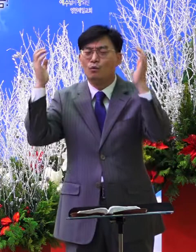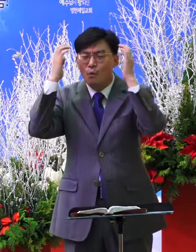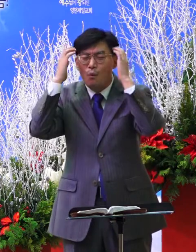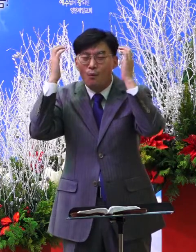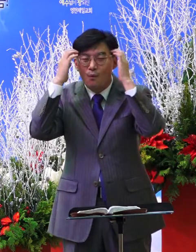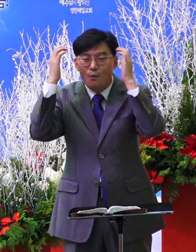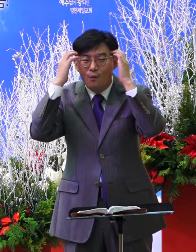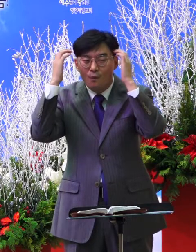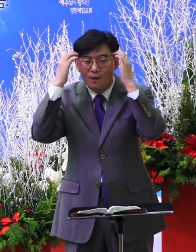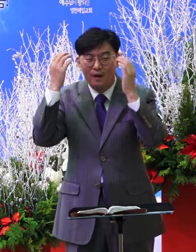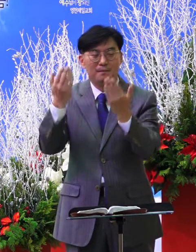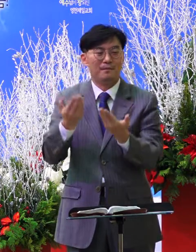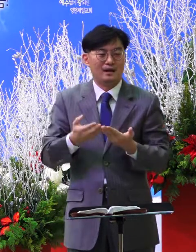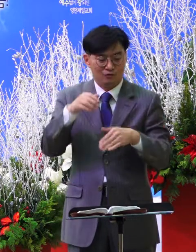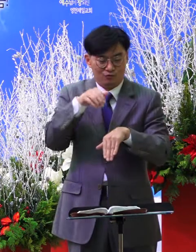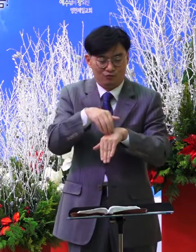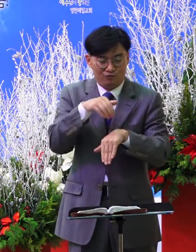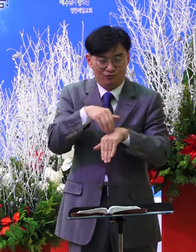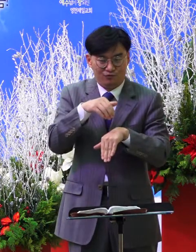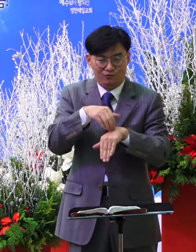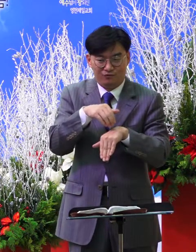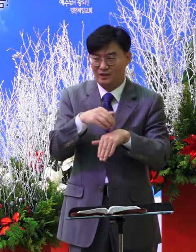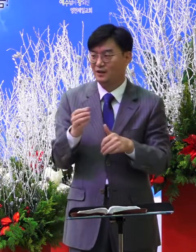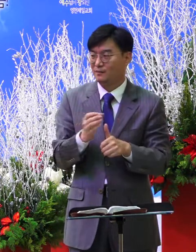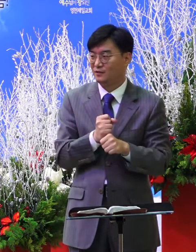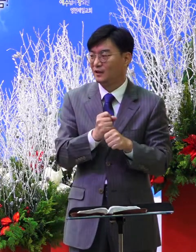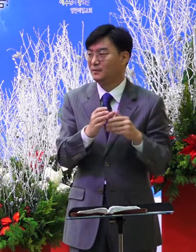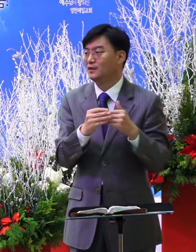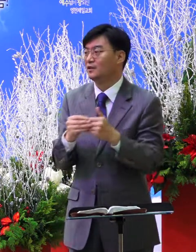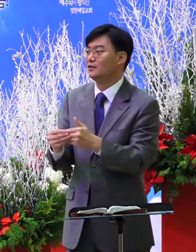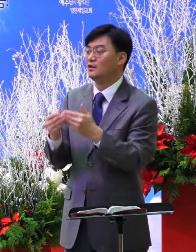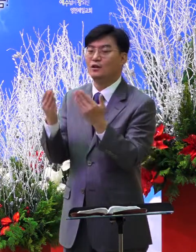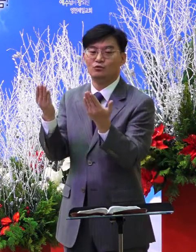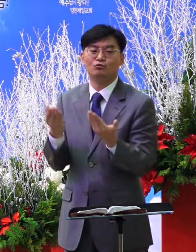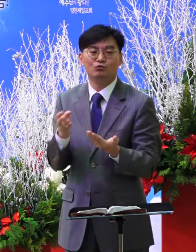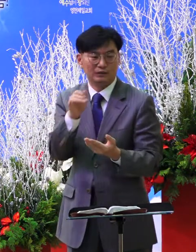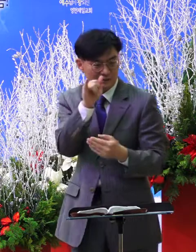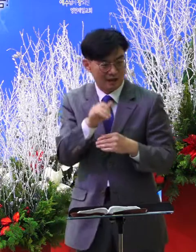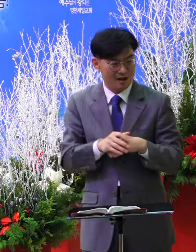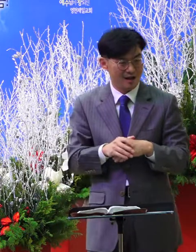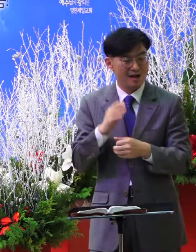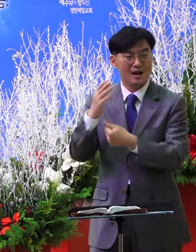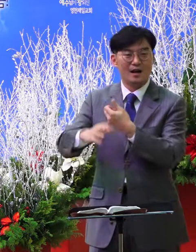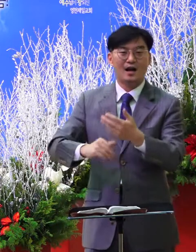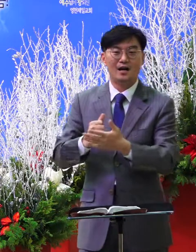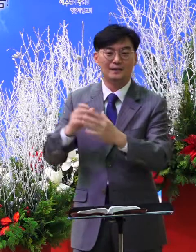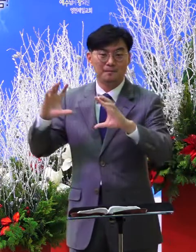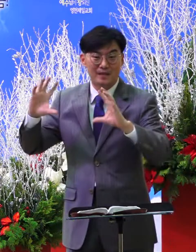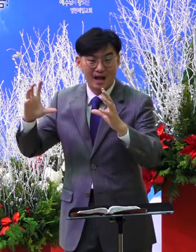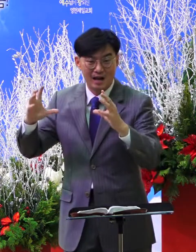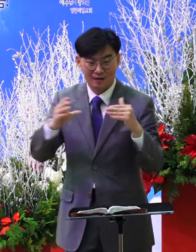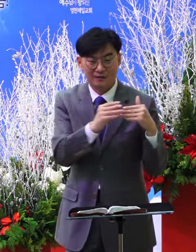연단하시고 우리를 만들어 가시고 빚으시면서 하나님 나라 진정한 백성이 되게